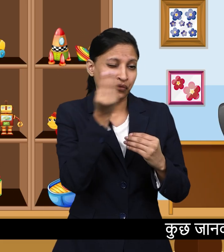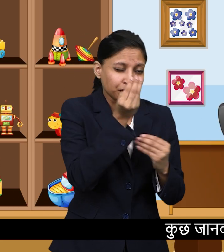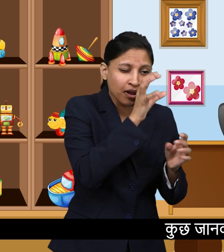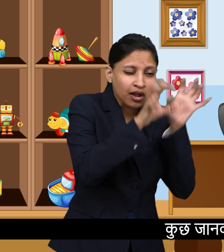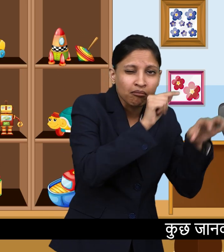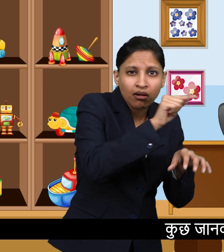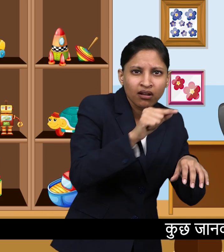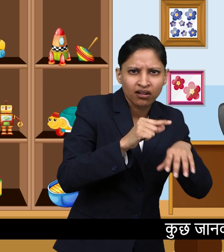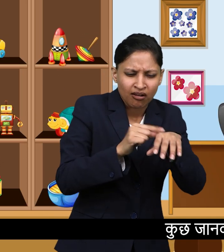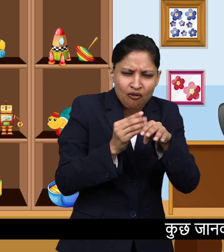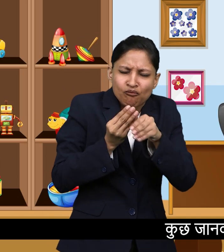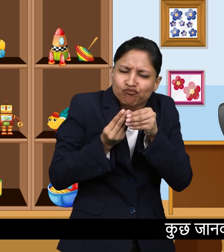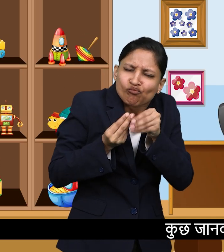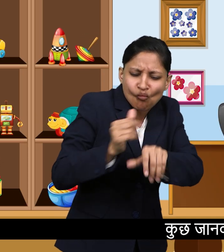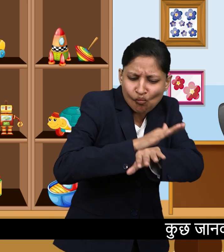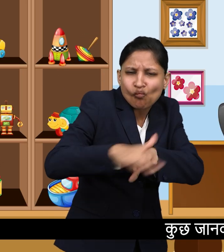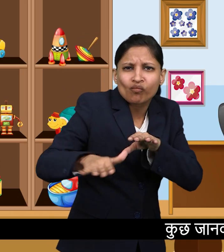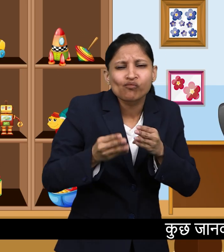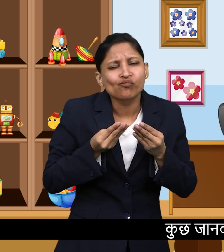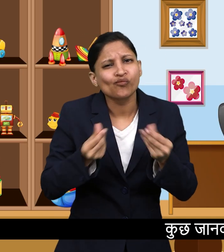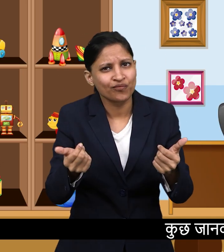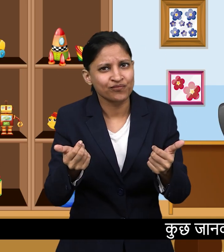कुछ जानवरों की त्वचा बहुत चिकनी होती है।